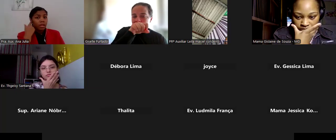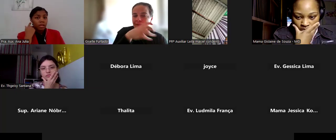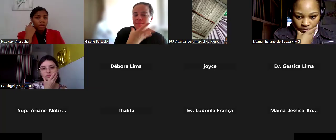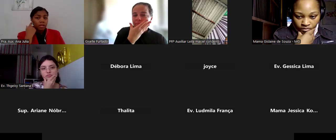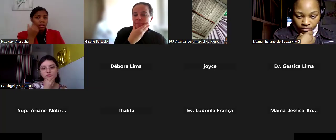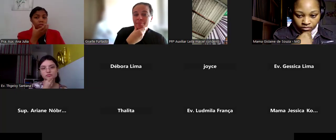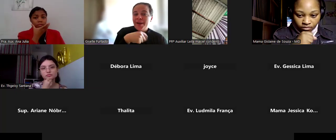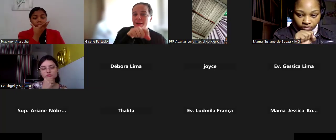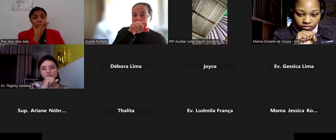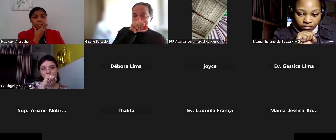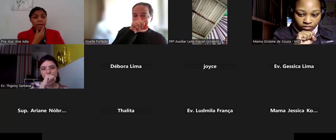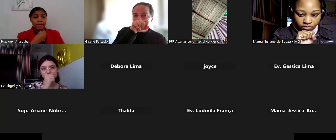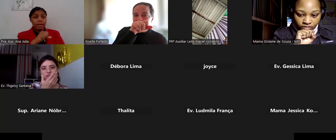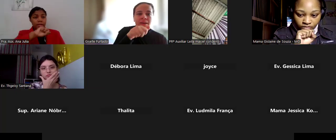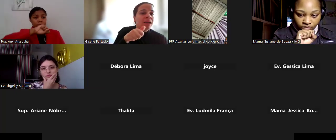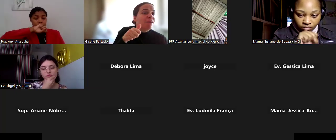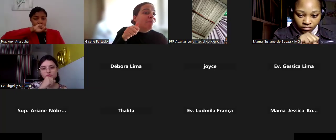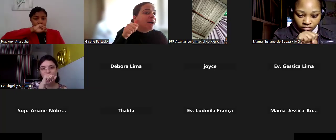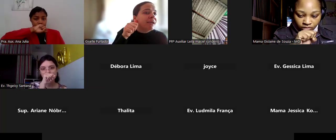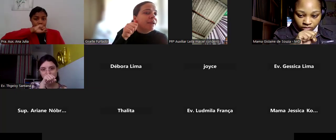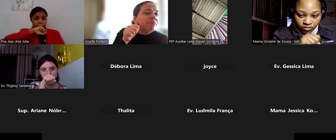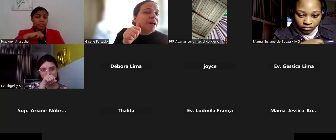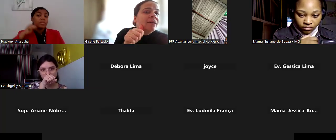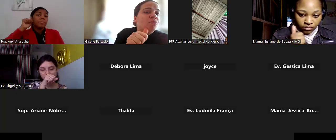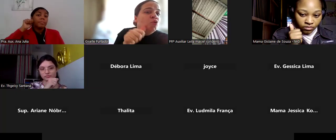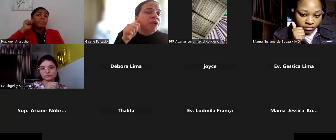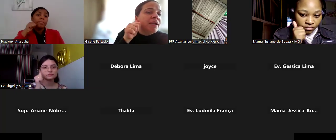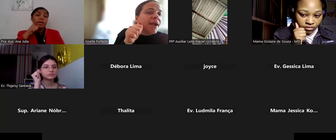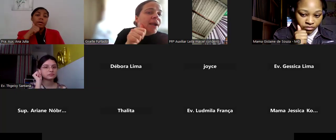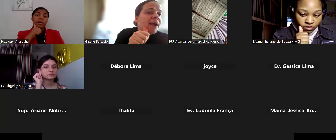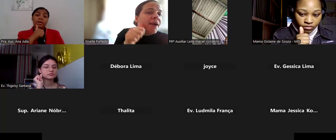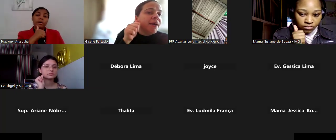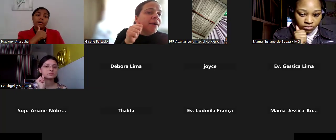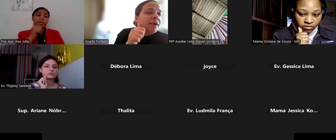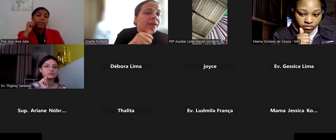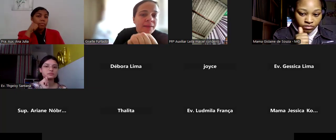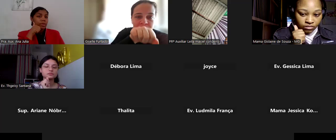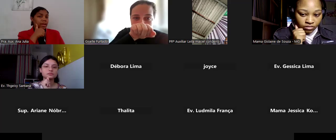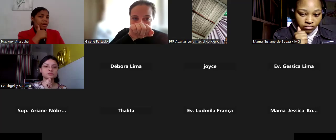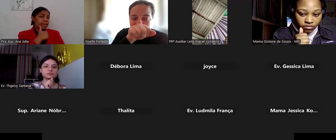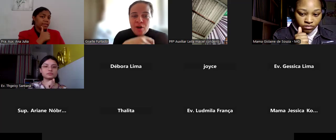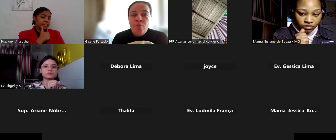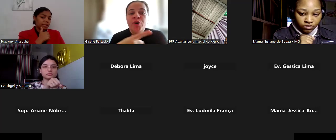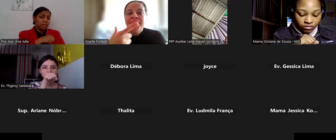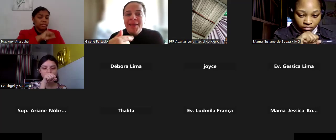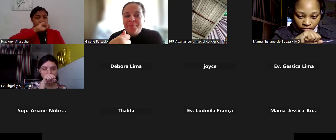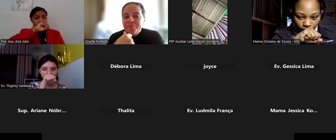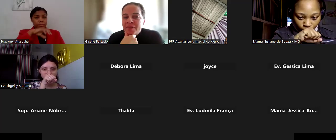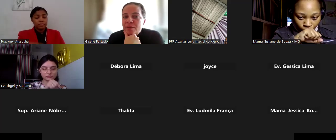pai, pai, mãe, mãe, mulher e beijo. Por quê? Porque